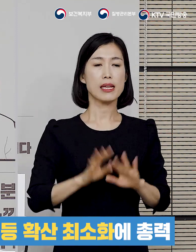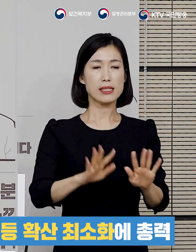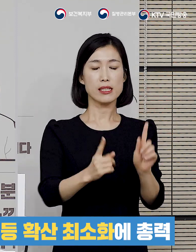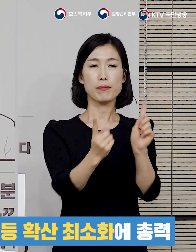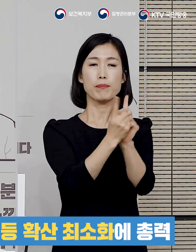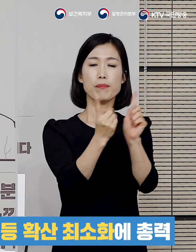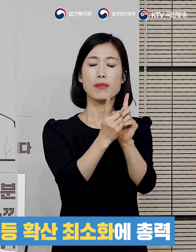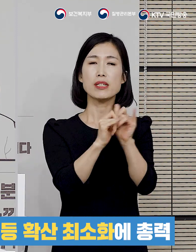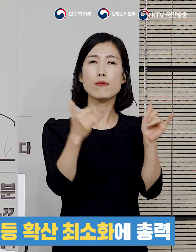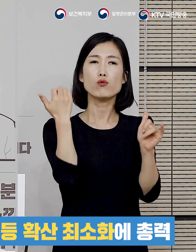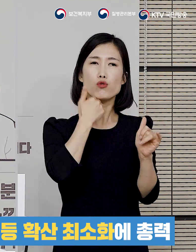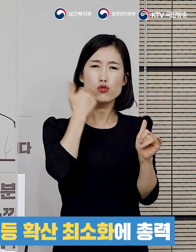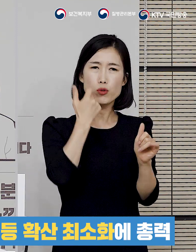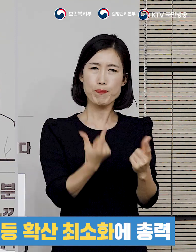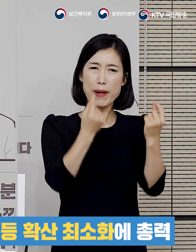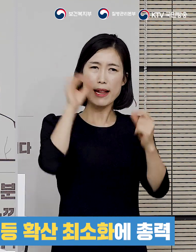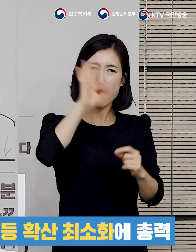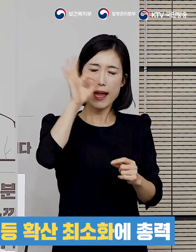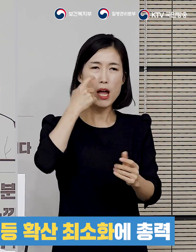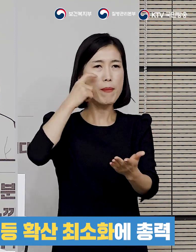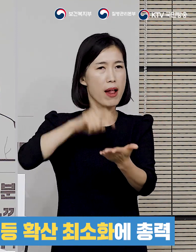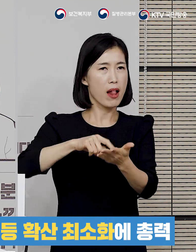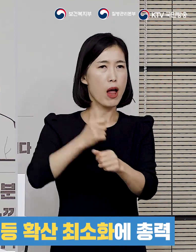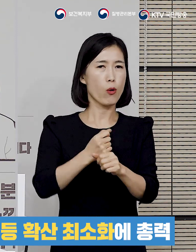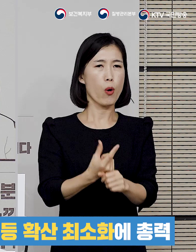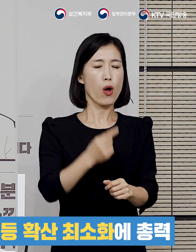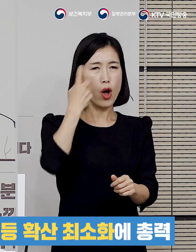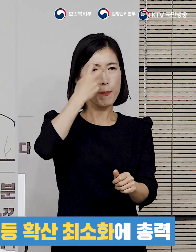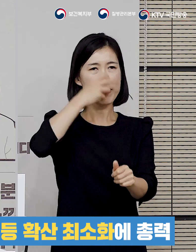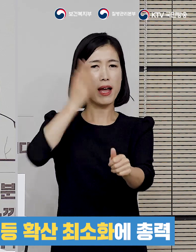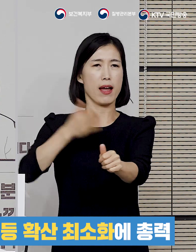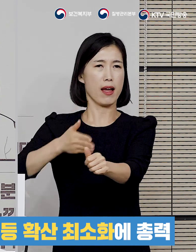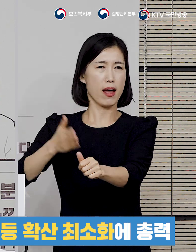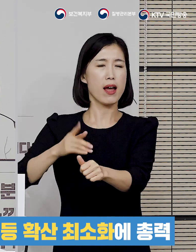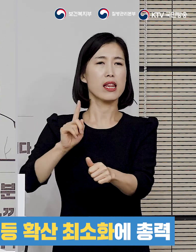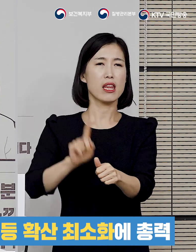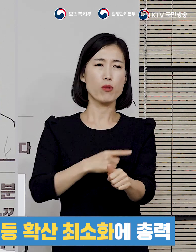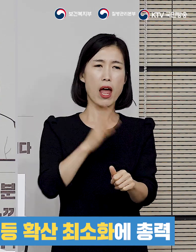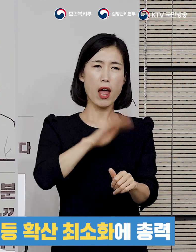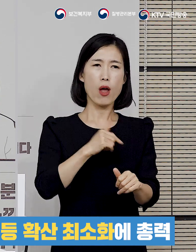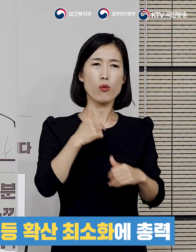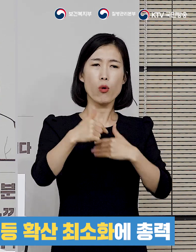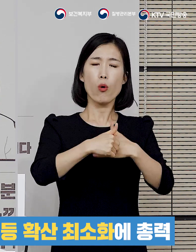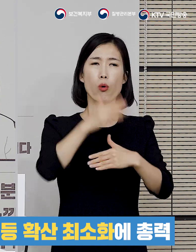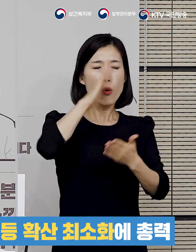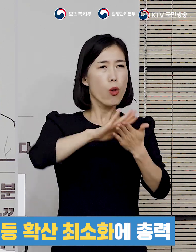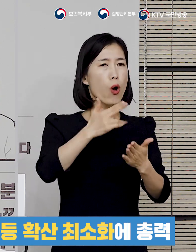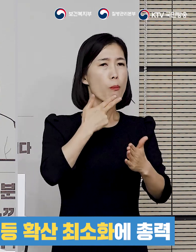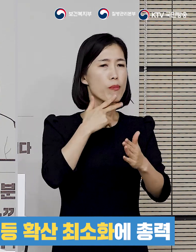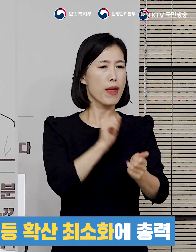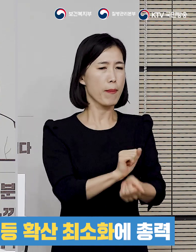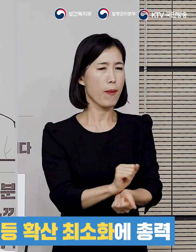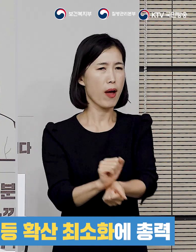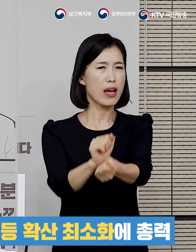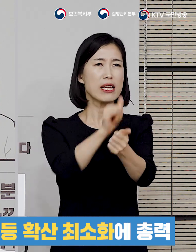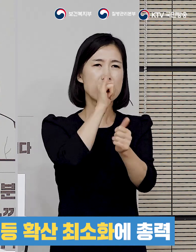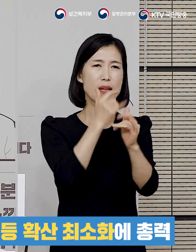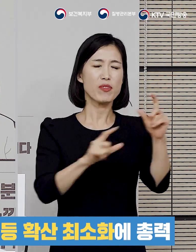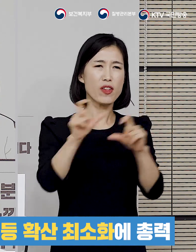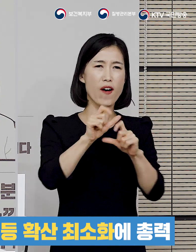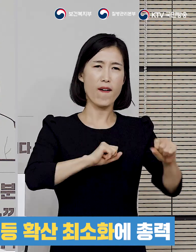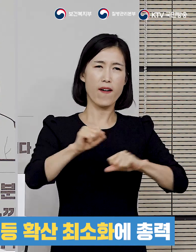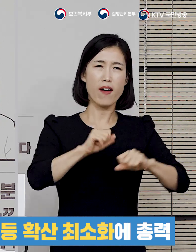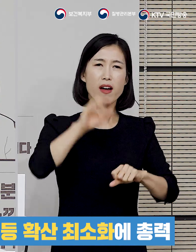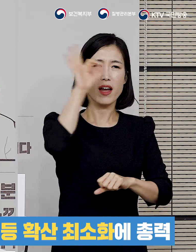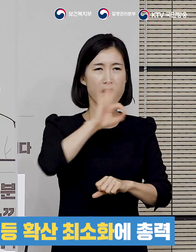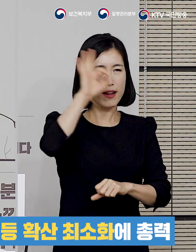있습니다. 접촉자를 신속하게 추적하고 광범위한 검사를 통해 조용한 전파자를